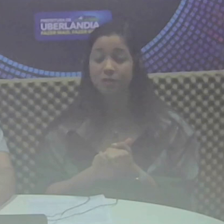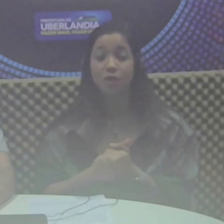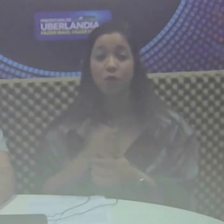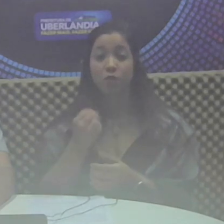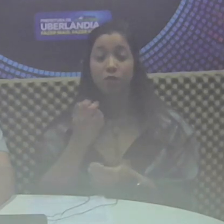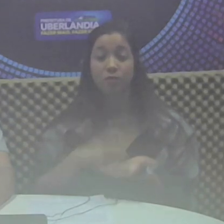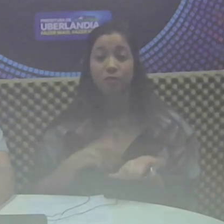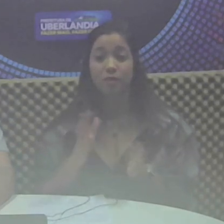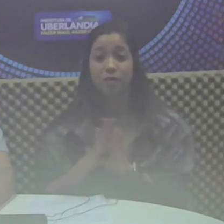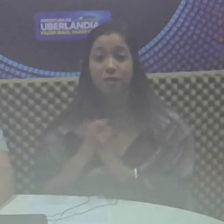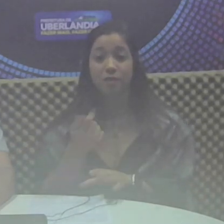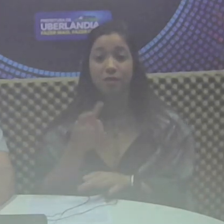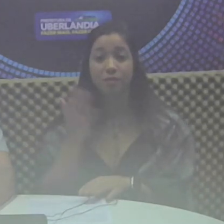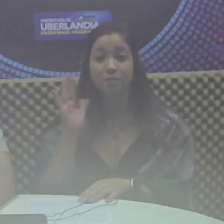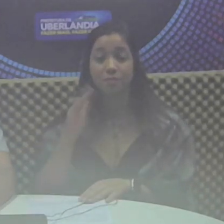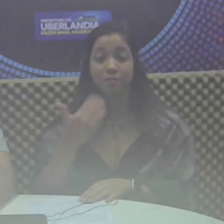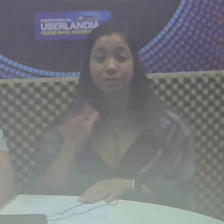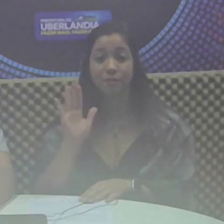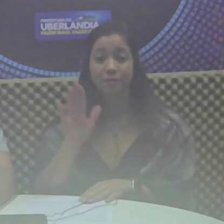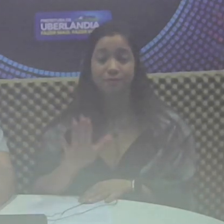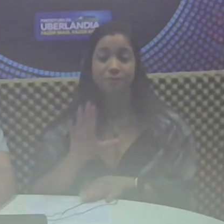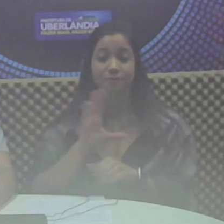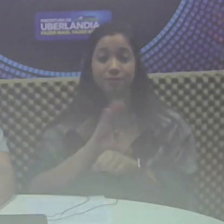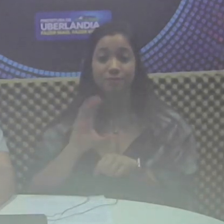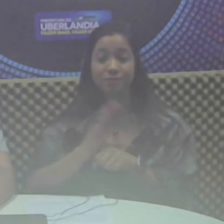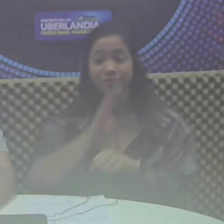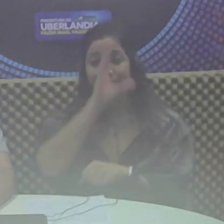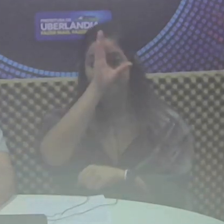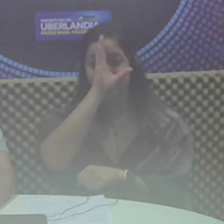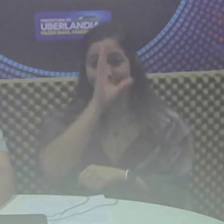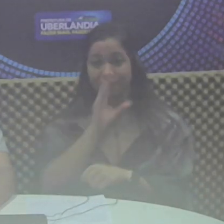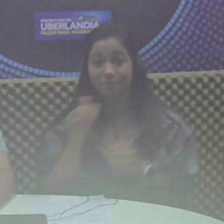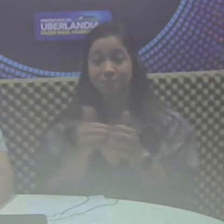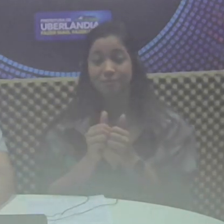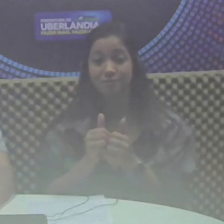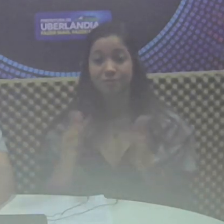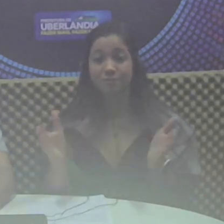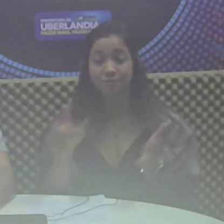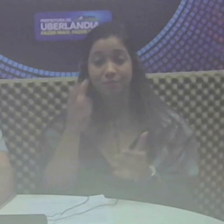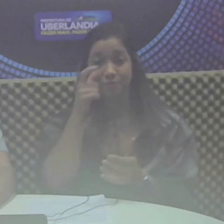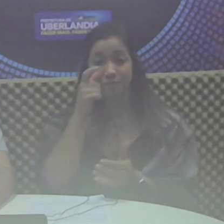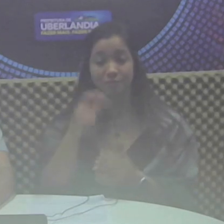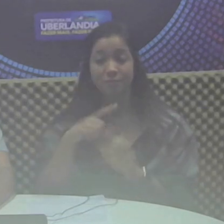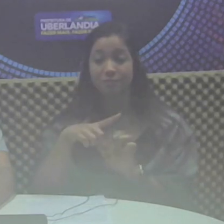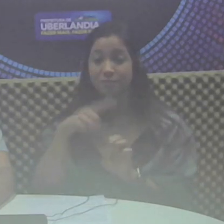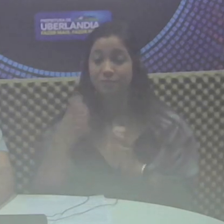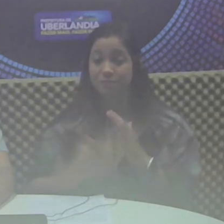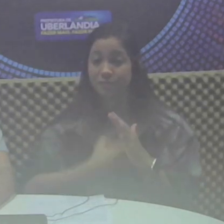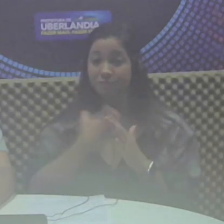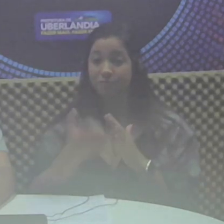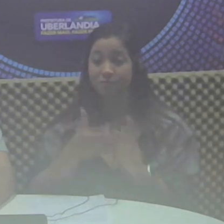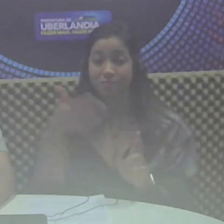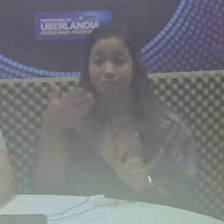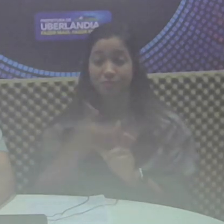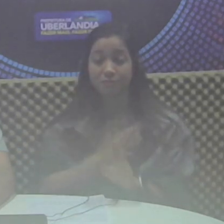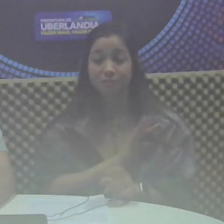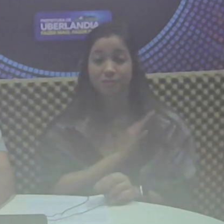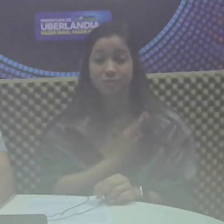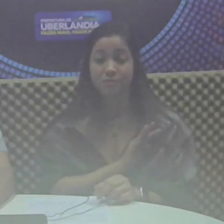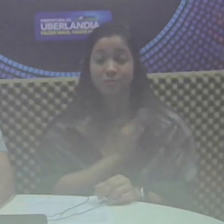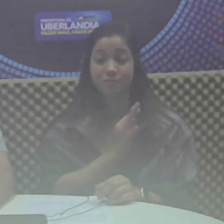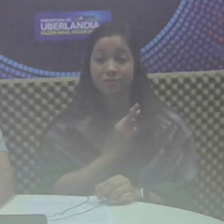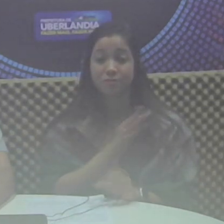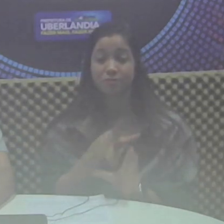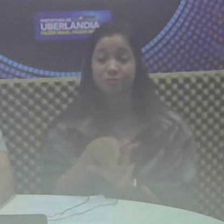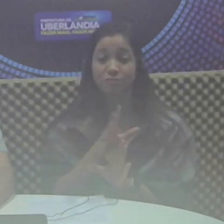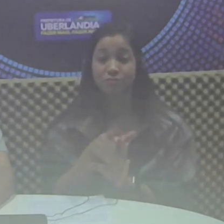às 5:30 da tarde. A capacitação é gratuita e aberta ao público, empresas, referências técnicas,